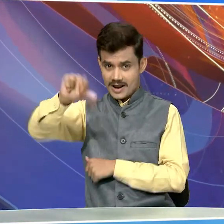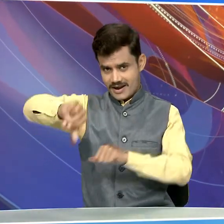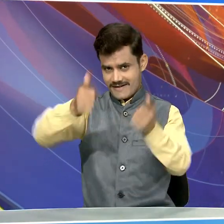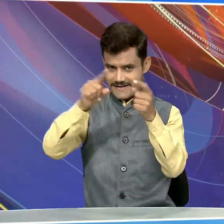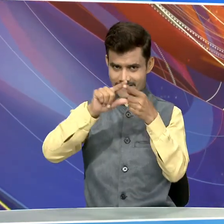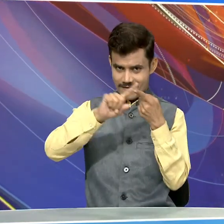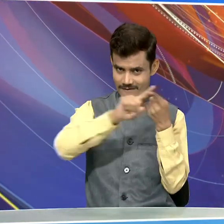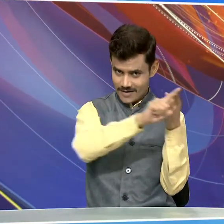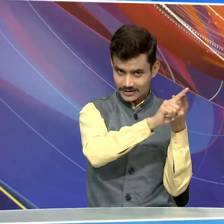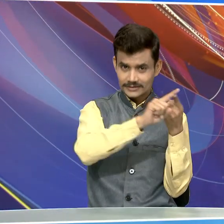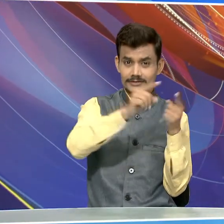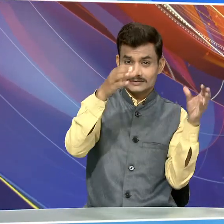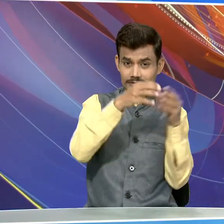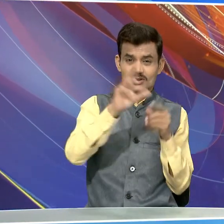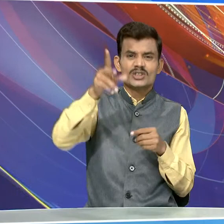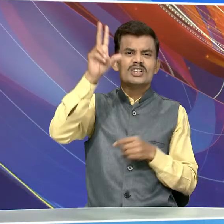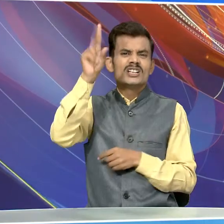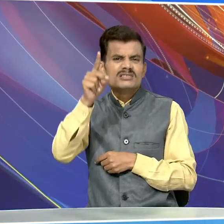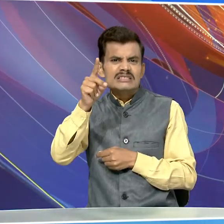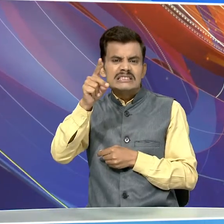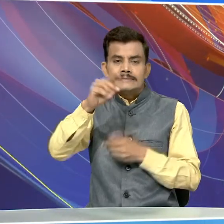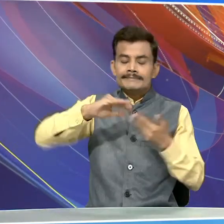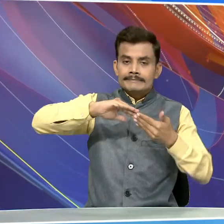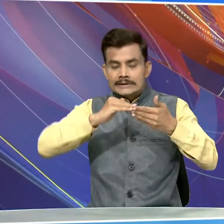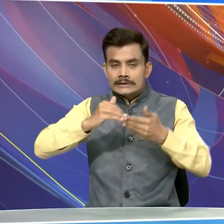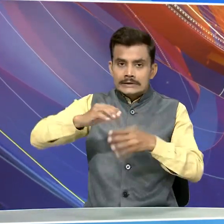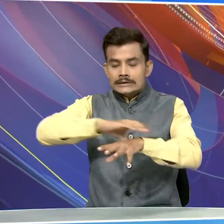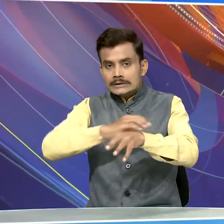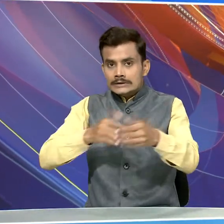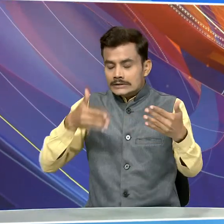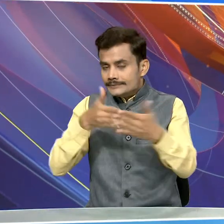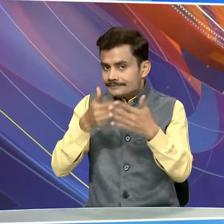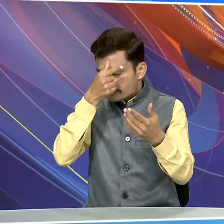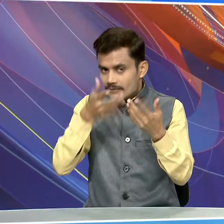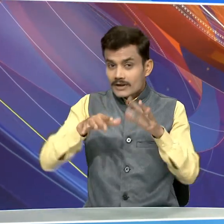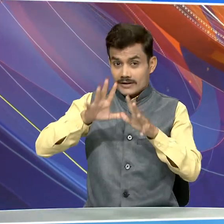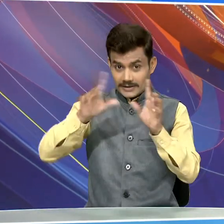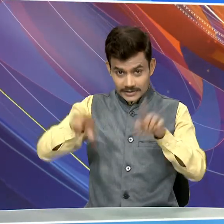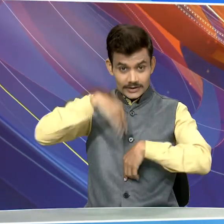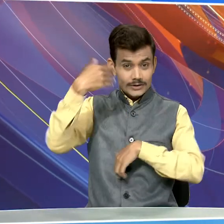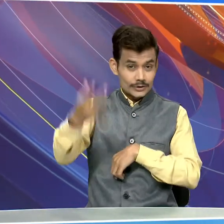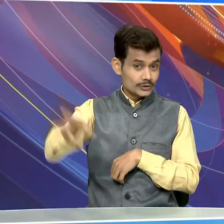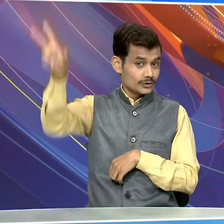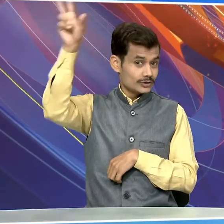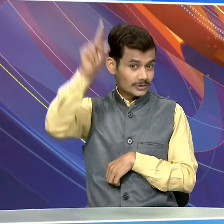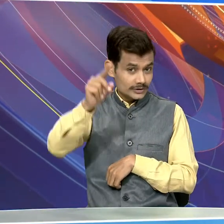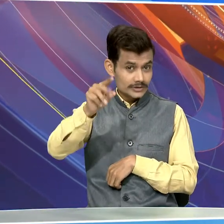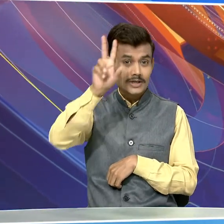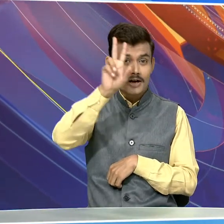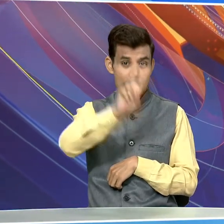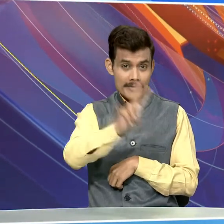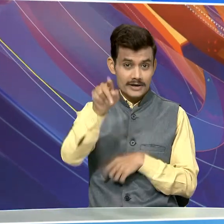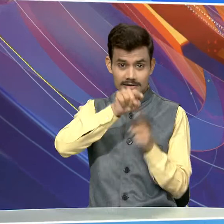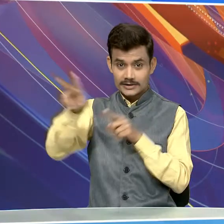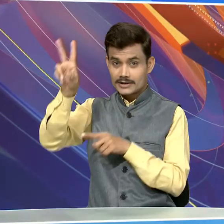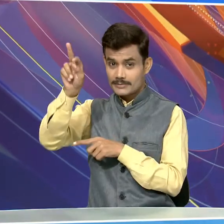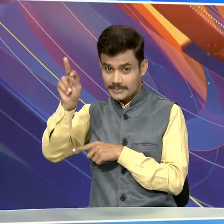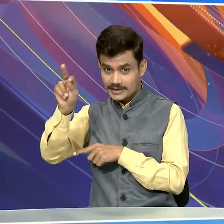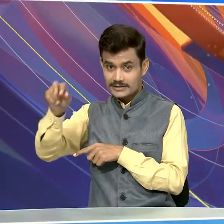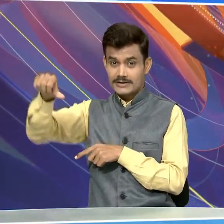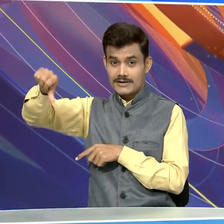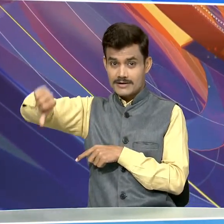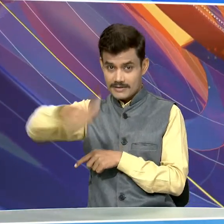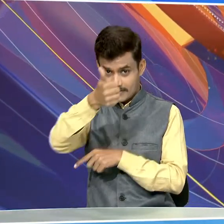जीतकर बढ़त ले ली। हालांकि दूसरे गेम को जीतने में उन्हें थोड़ी मेहनत करनी पड़ी। इस गेम को 22-20 से जीतकर लक्ष्य